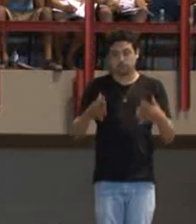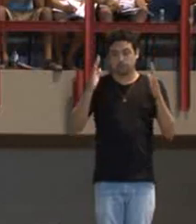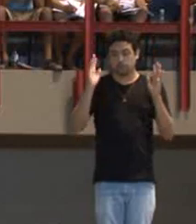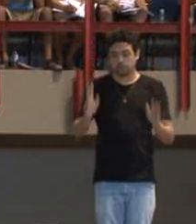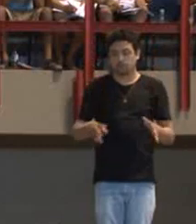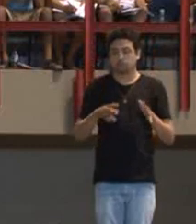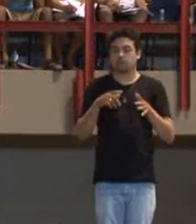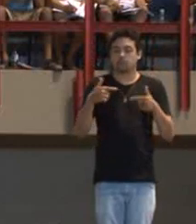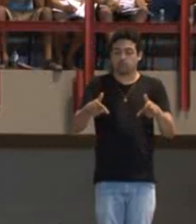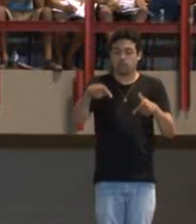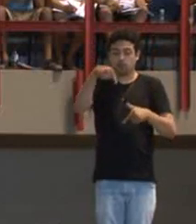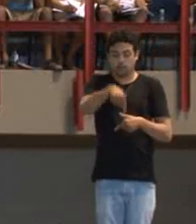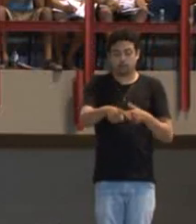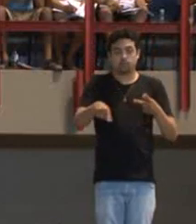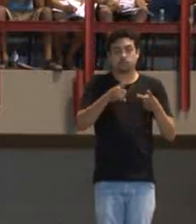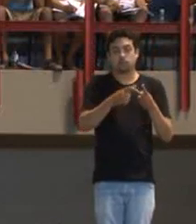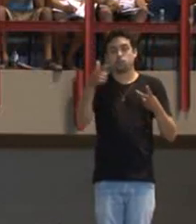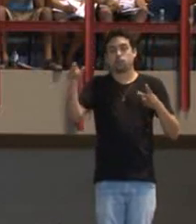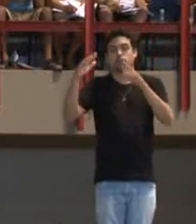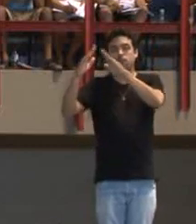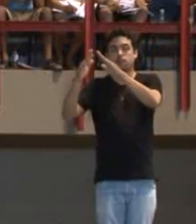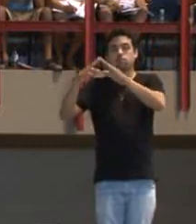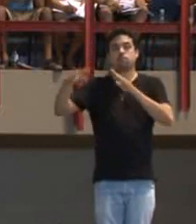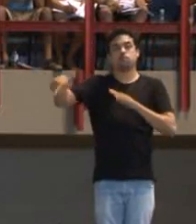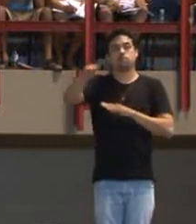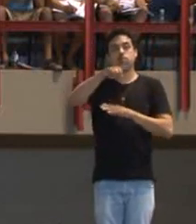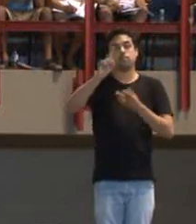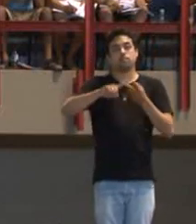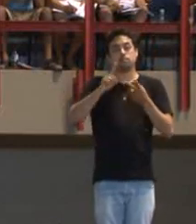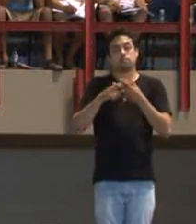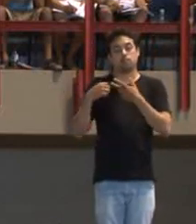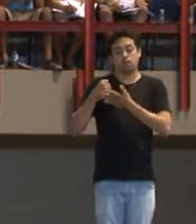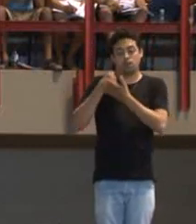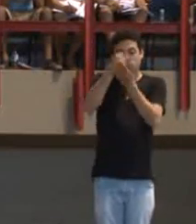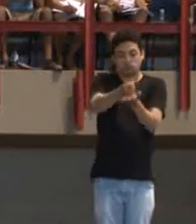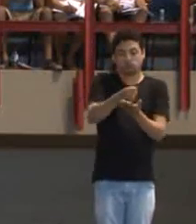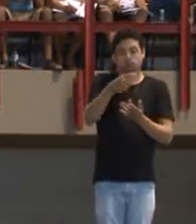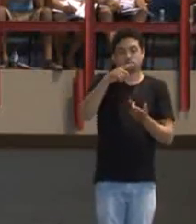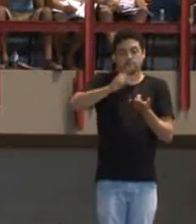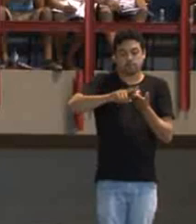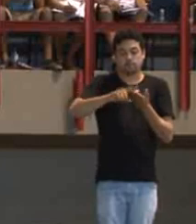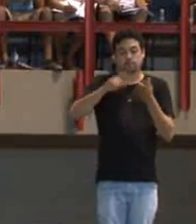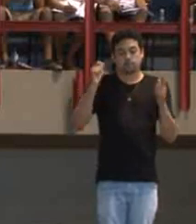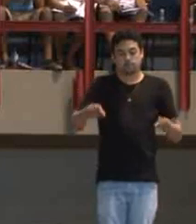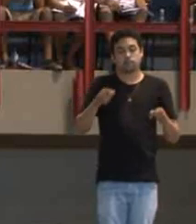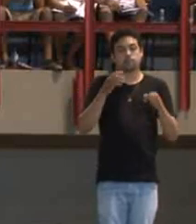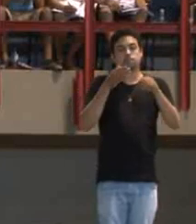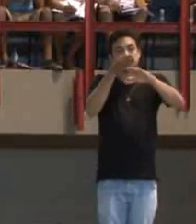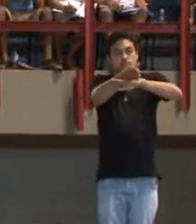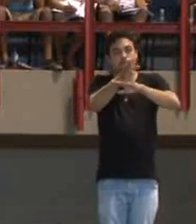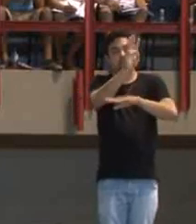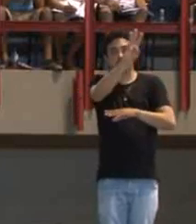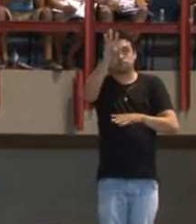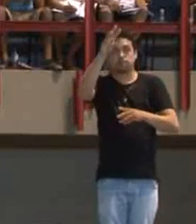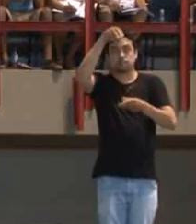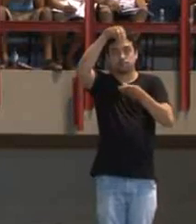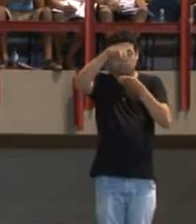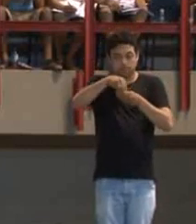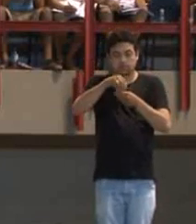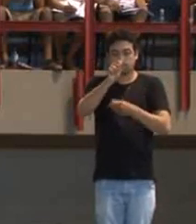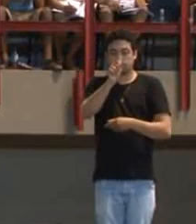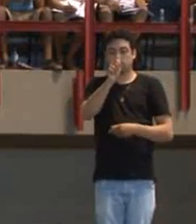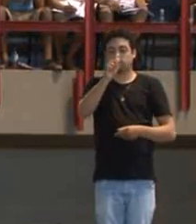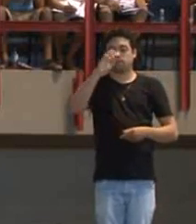trabalho é aqui, parte do trabalho é vocês em casa. O suporte vem daqui também. Então, vocês podem acessar esse material complementar tanto na